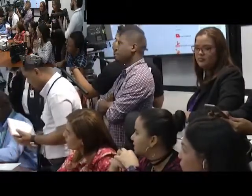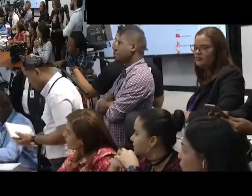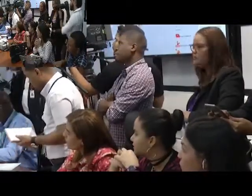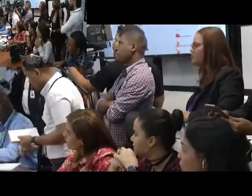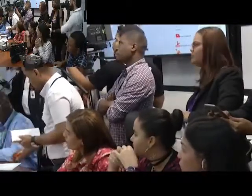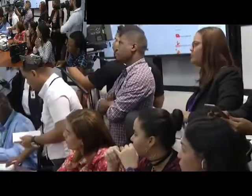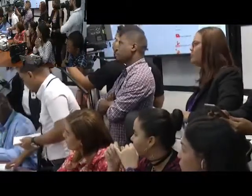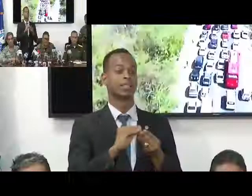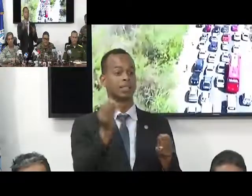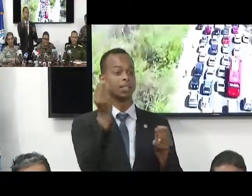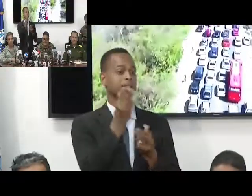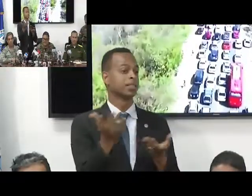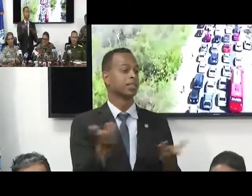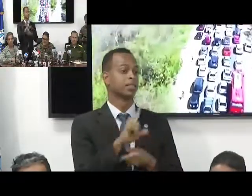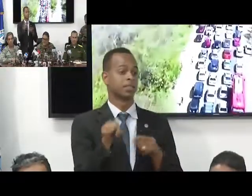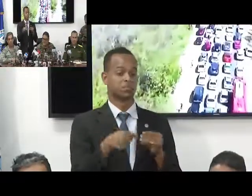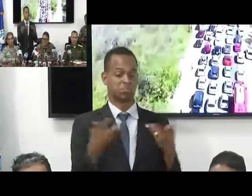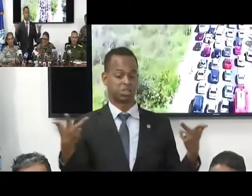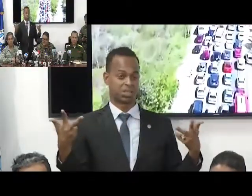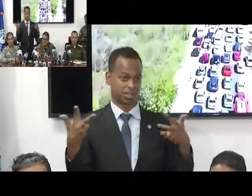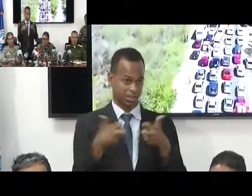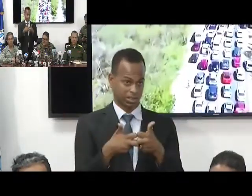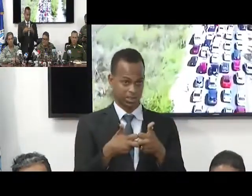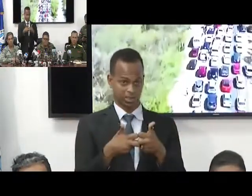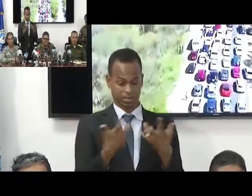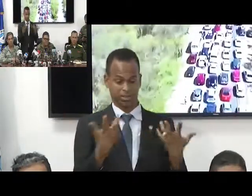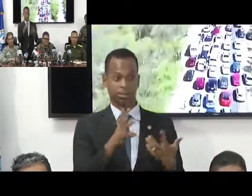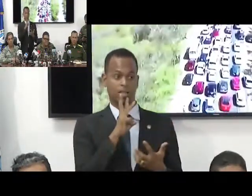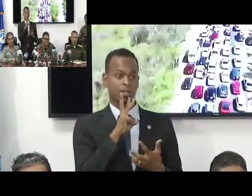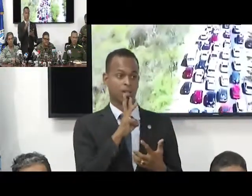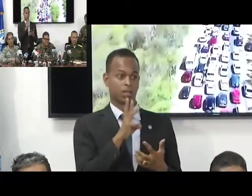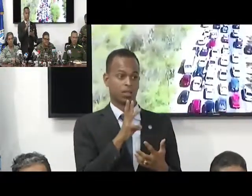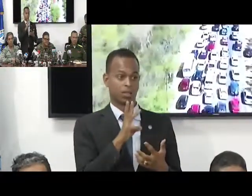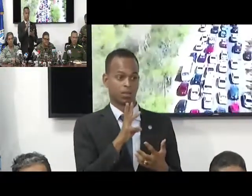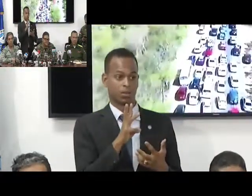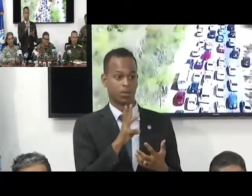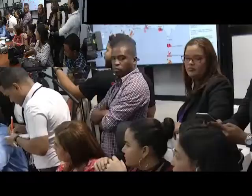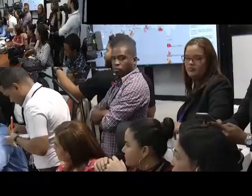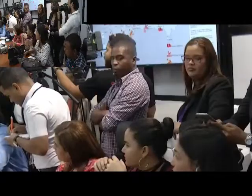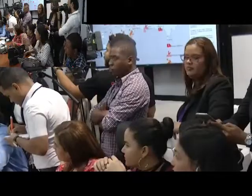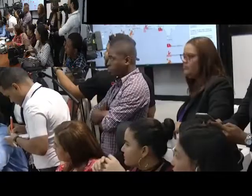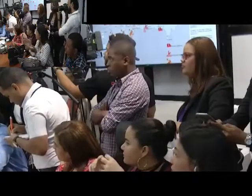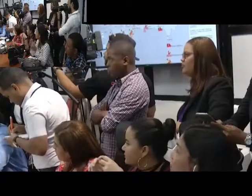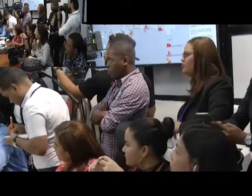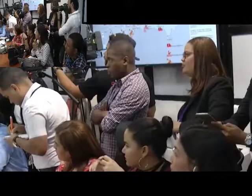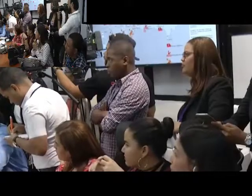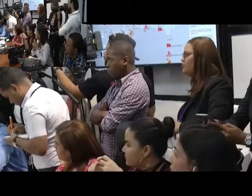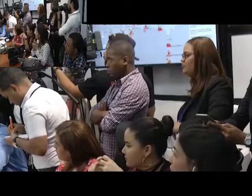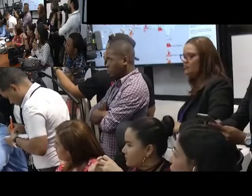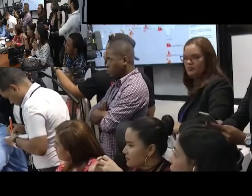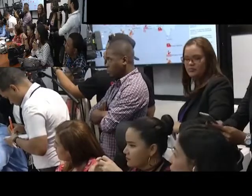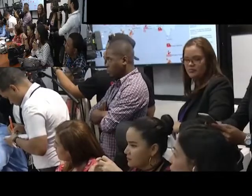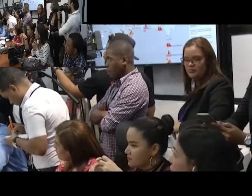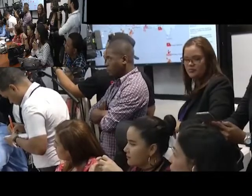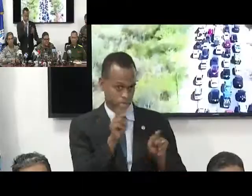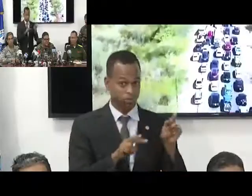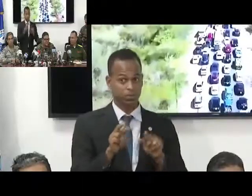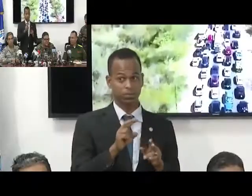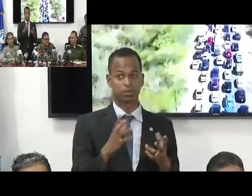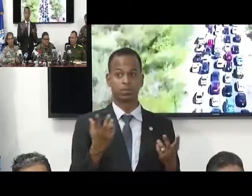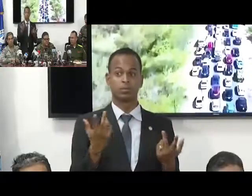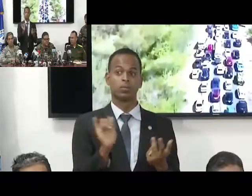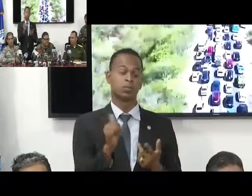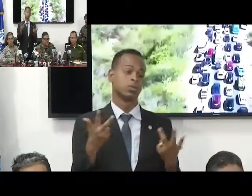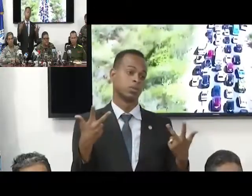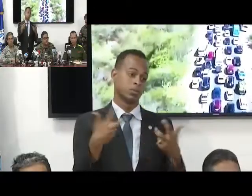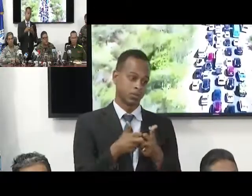Nos estamos hablando de accidentes de tránsito y asfixia por inmersión. Las 15 fuera del operativo. Fuera del operativo. También accidentes de